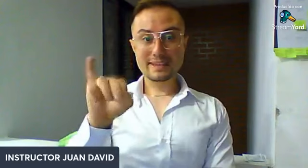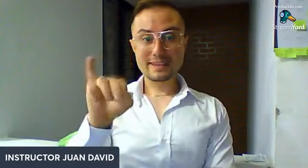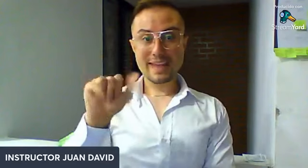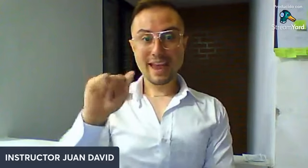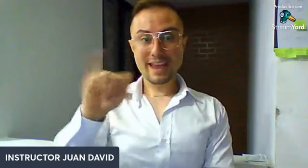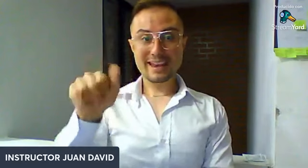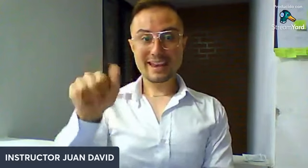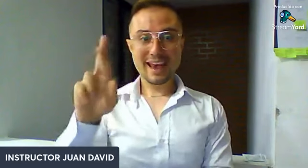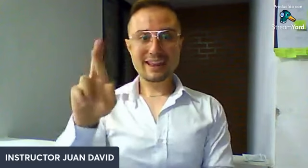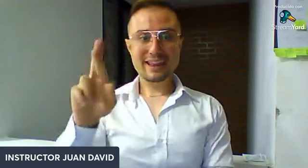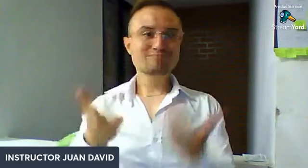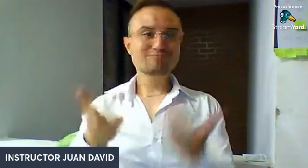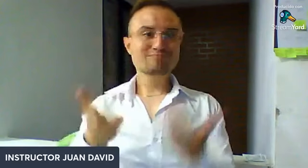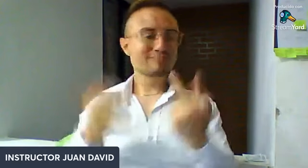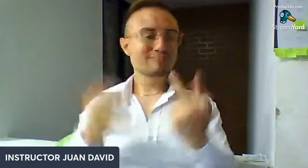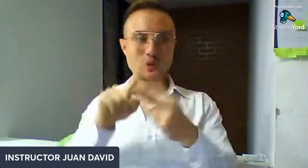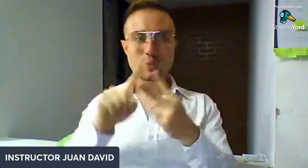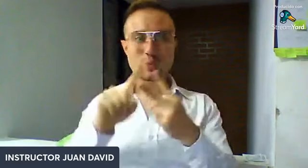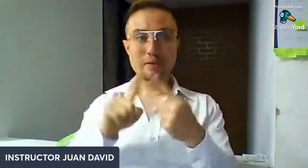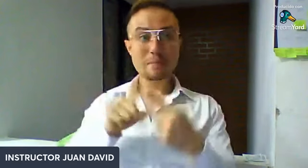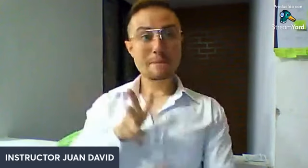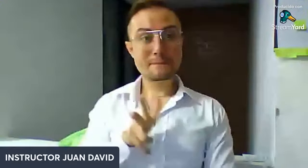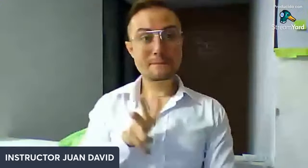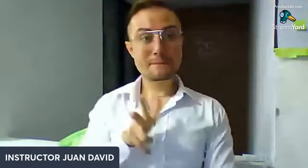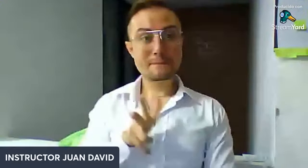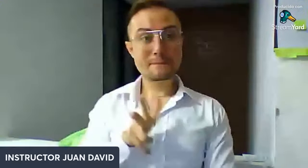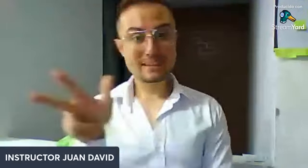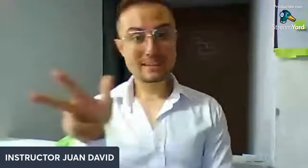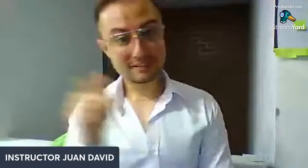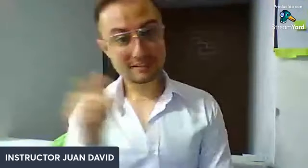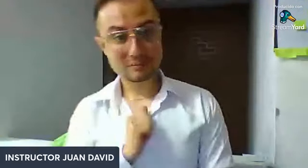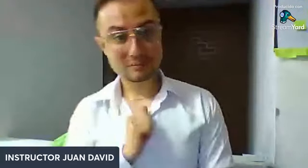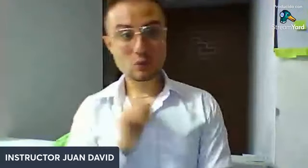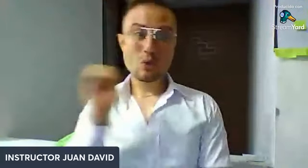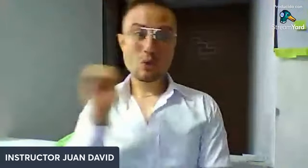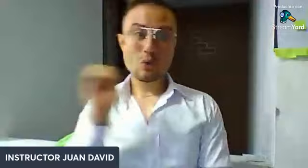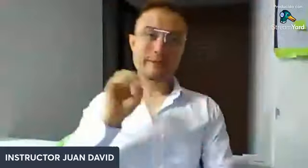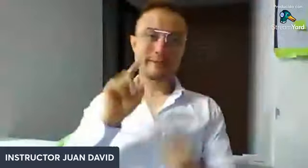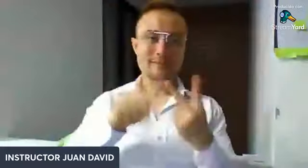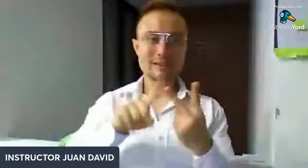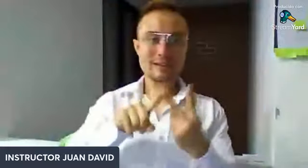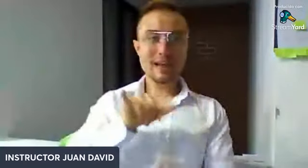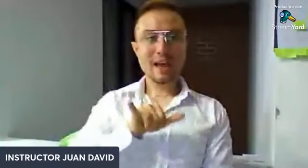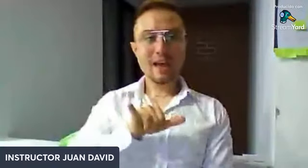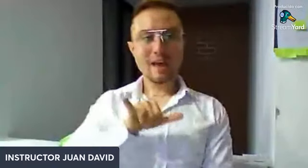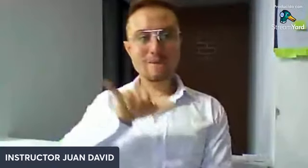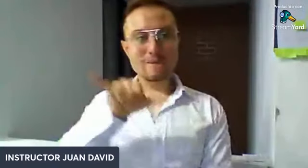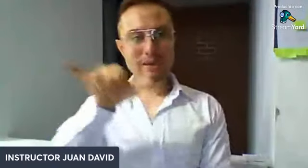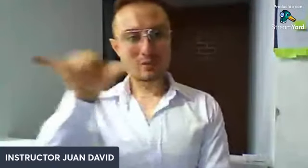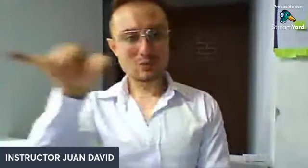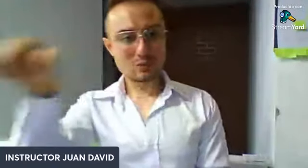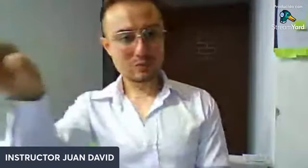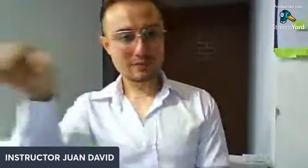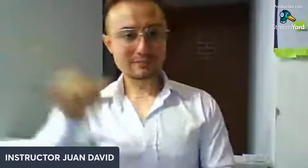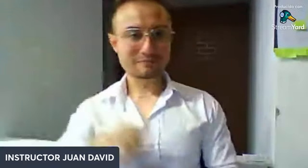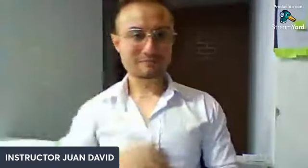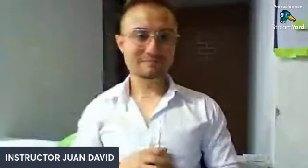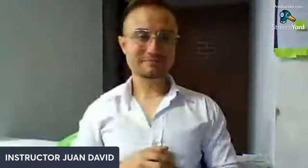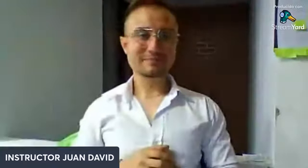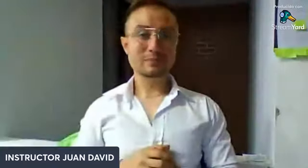Bueno, entonces aquí hay dos formas también de expresar viajar, ¿no? Viajar por tierra o viajar por avión,